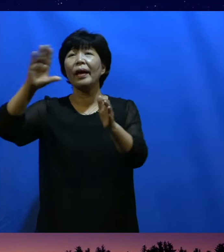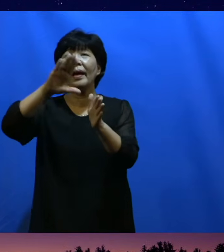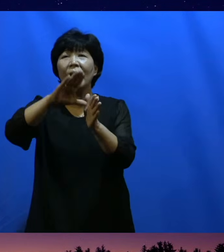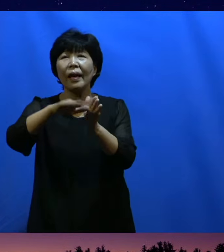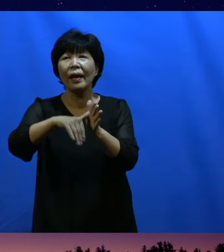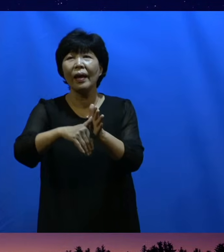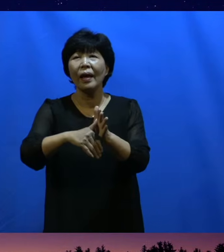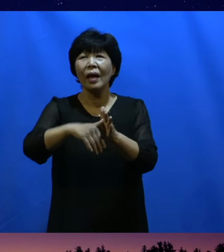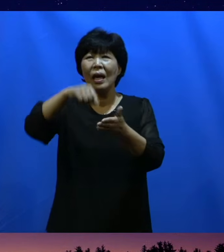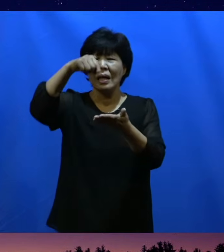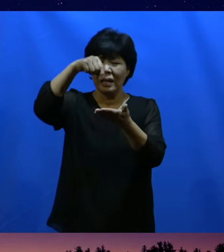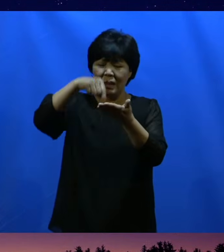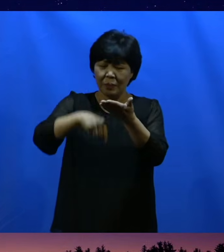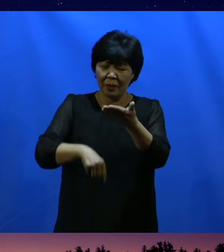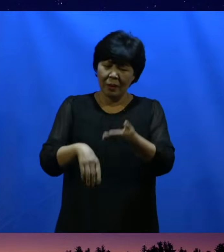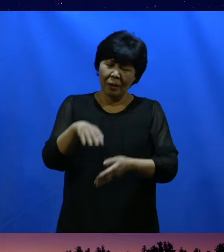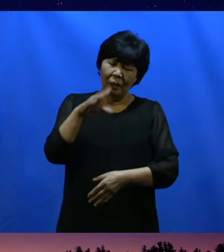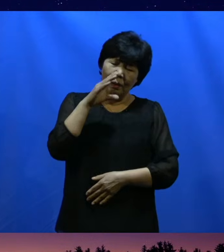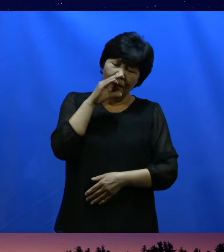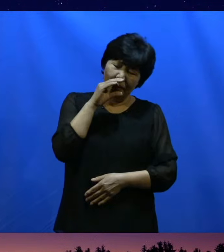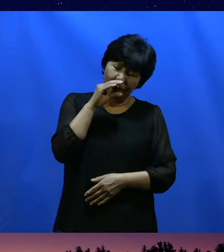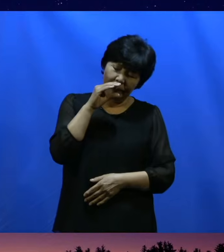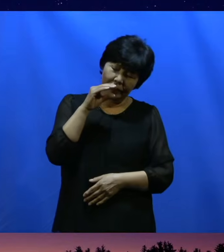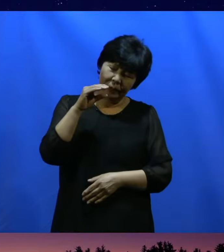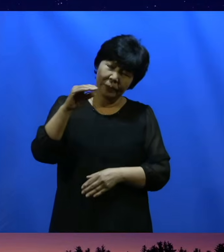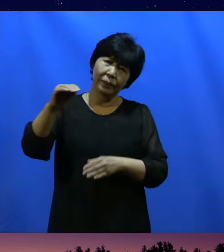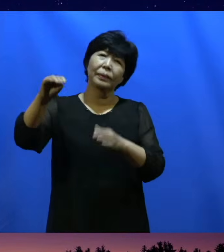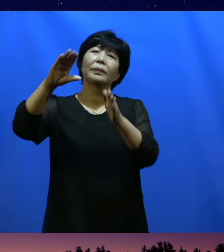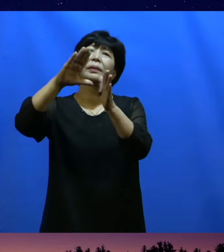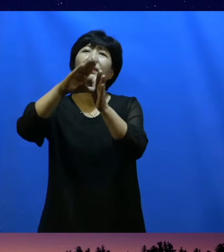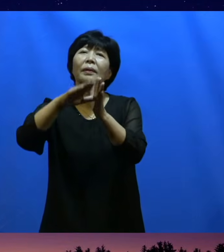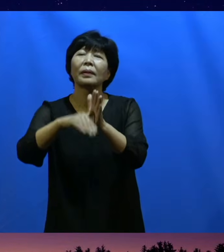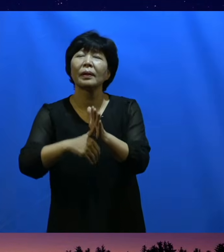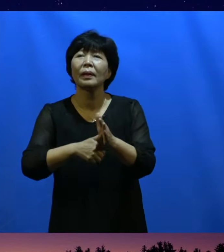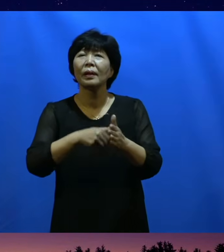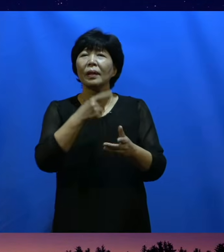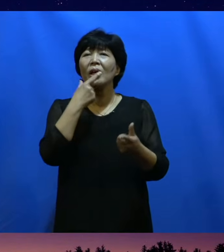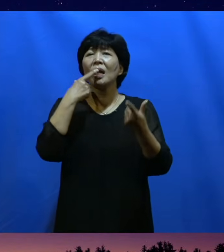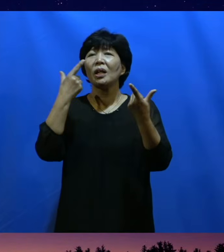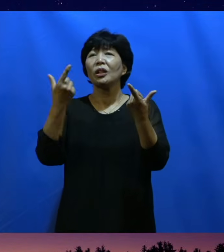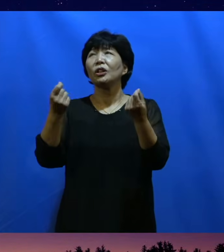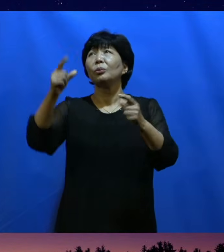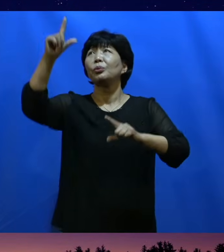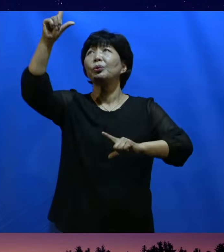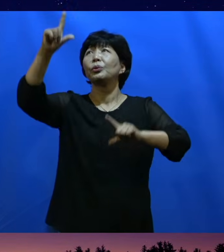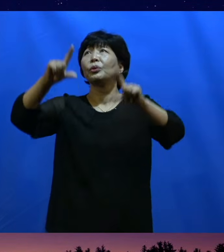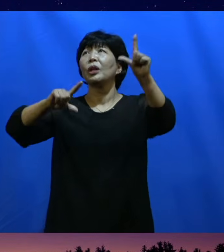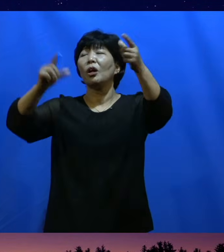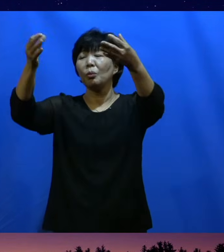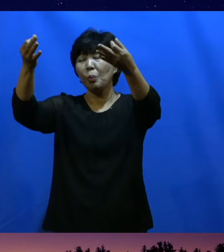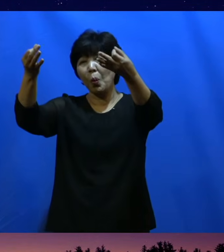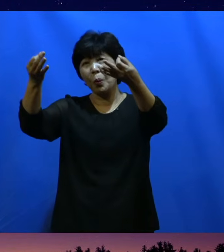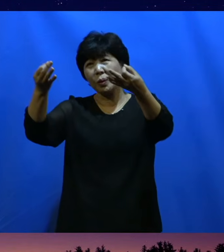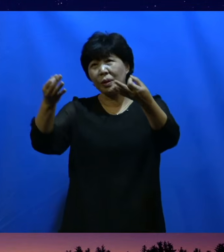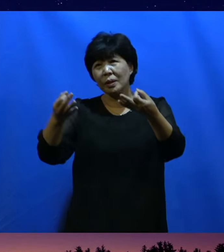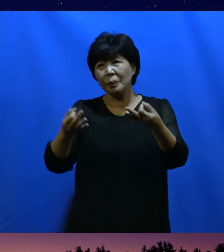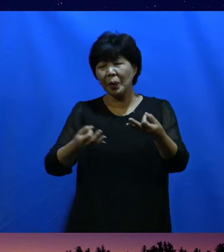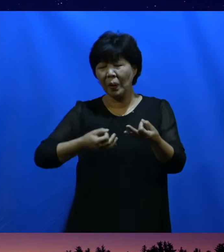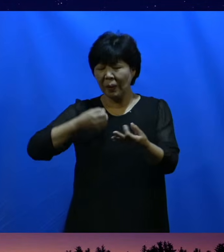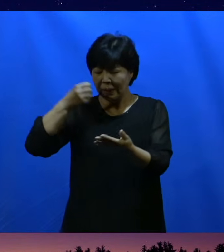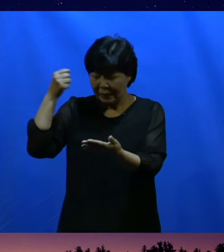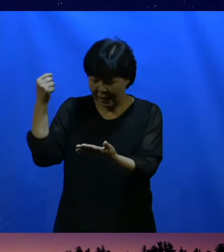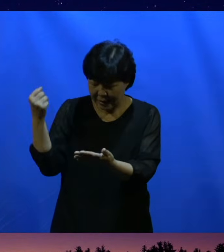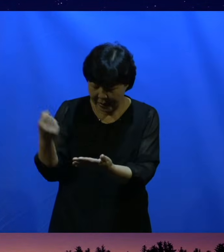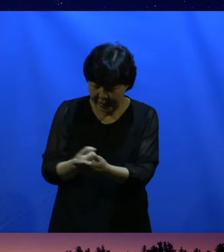때, 깊은 한숨 내쉴 때, 그런 풍경